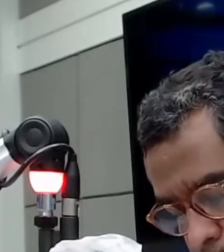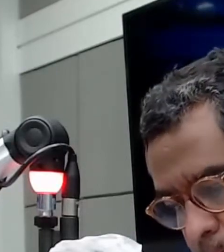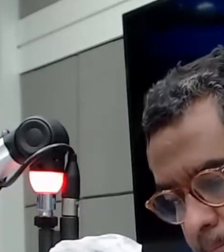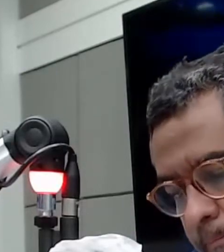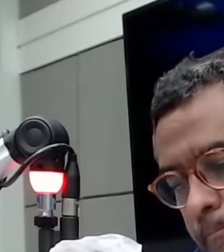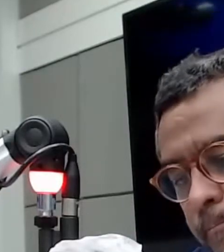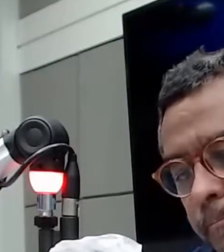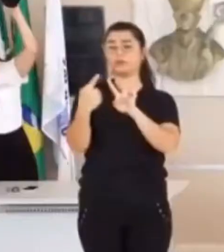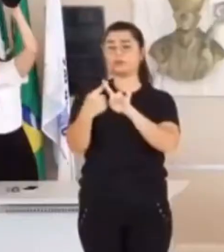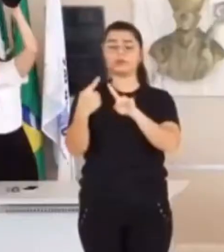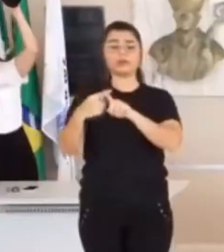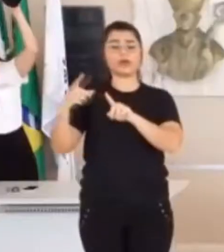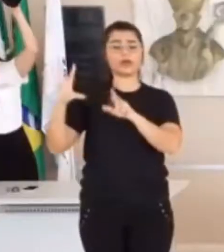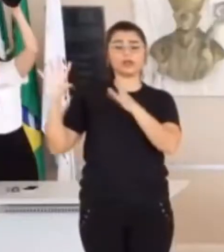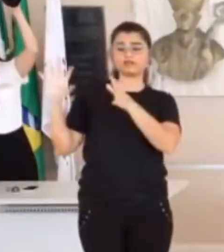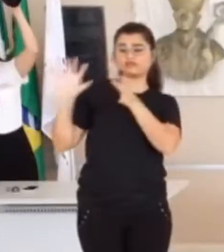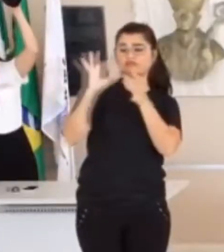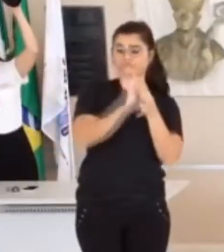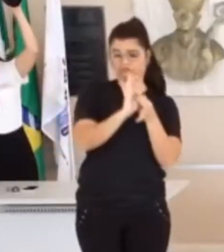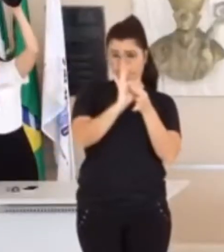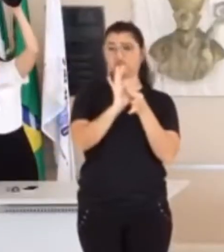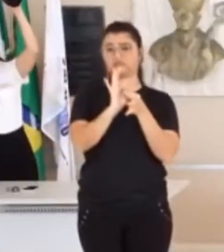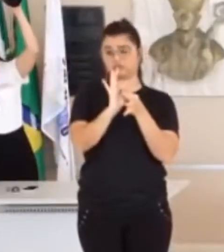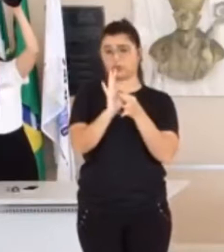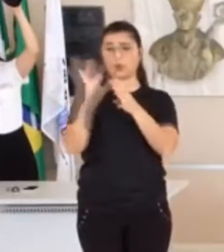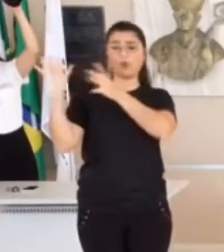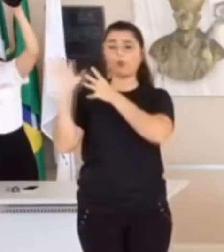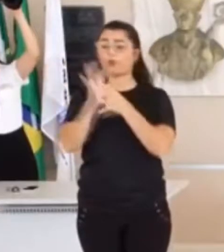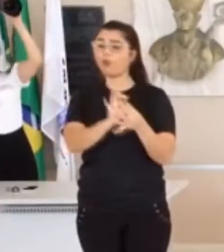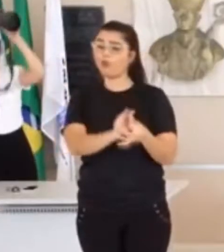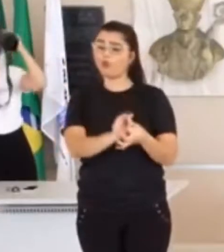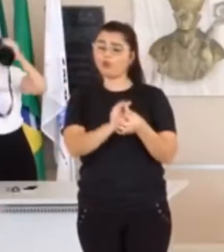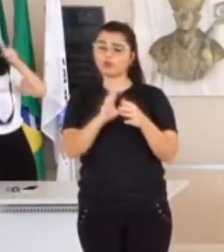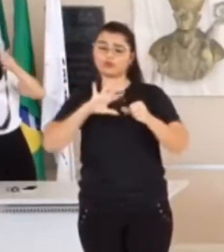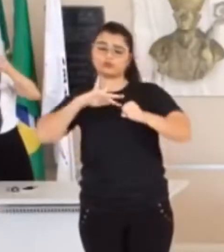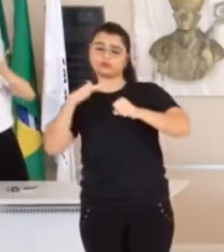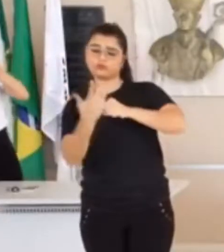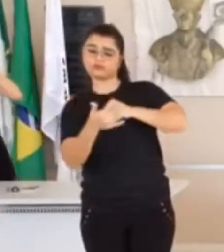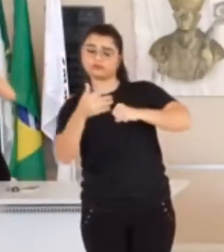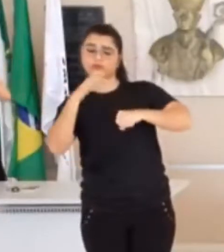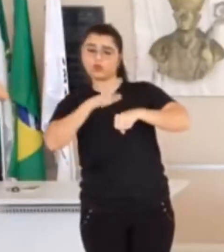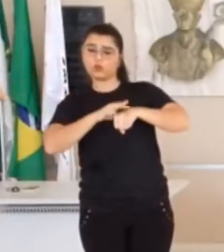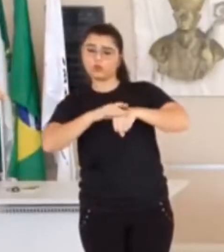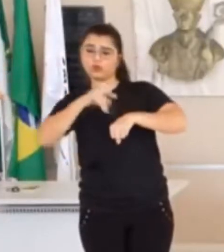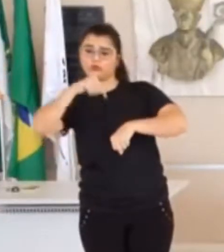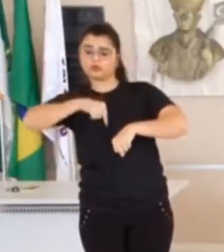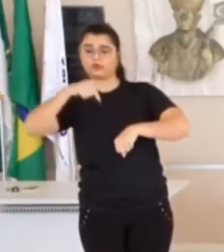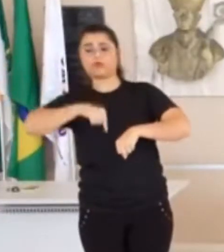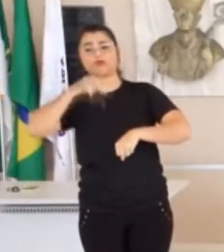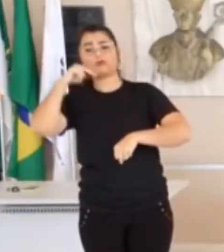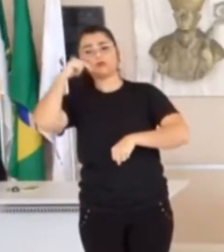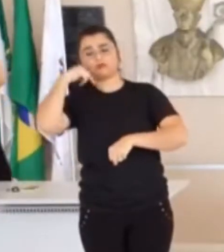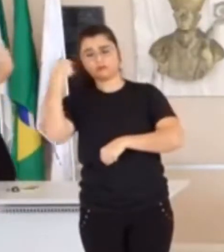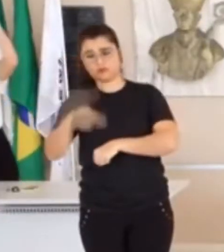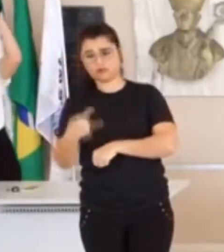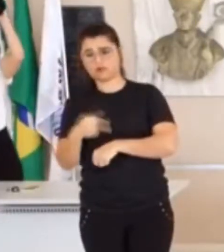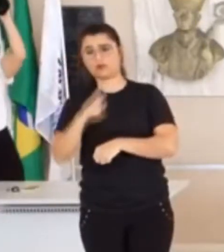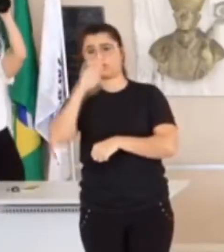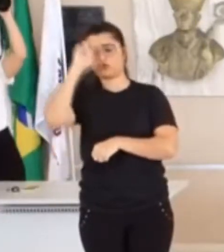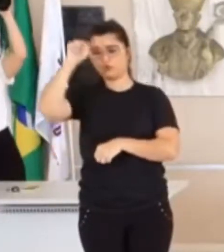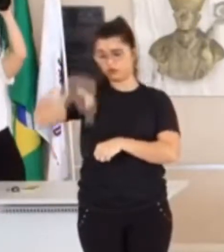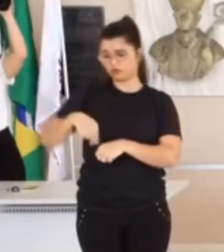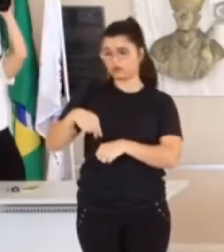vídeo. Então, já é sabido que, a passar das semanas, a gente vem percebendo o aumento do número de casos